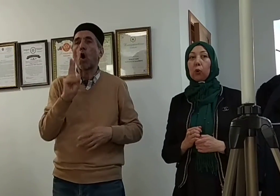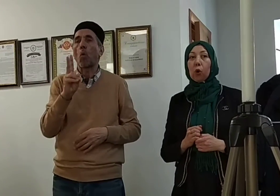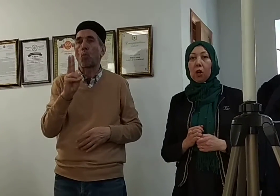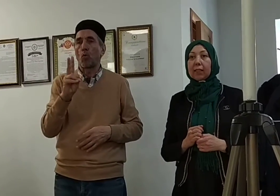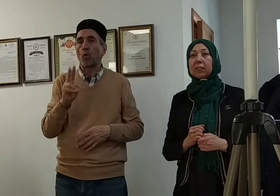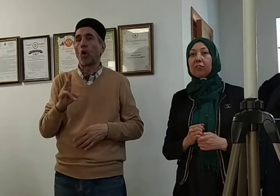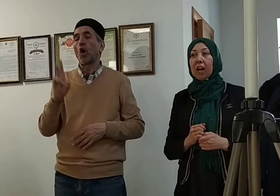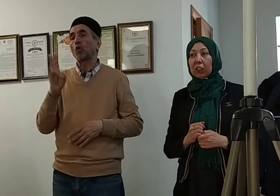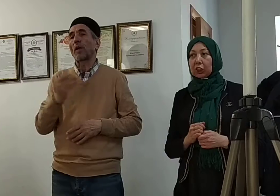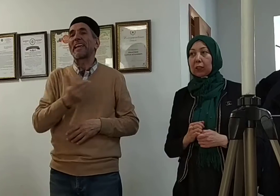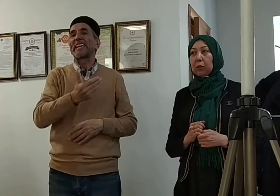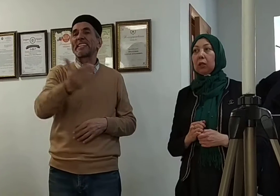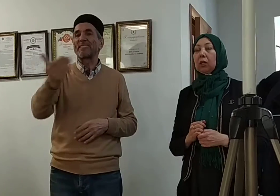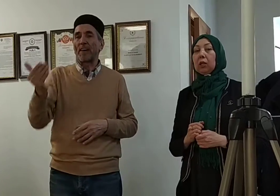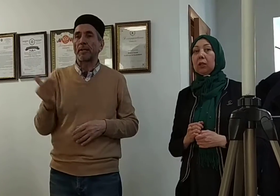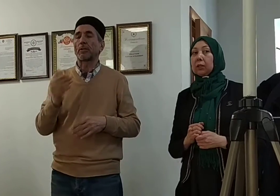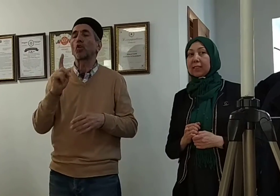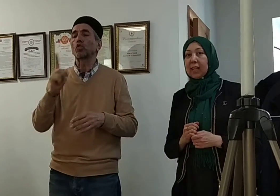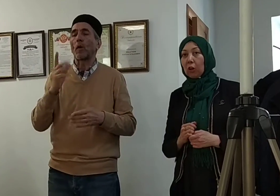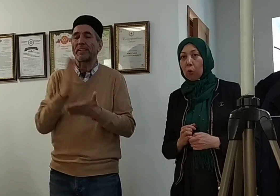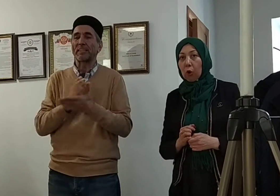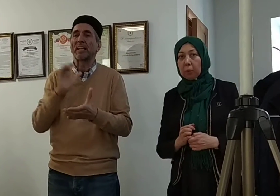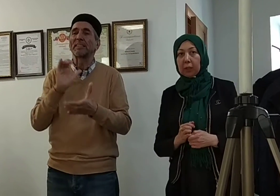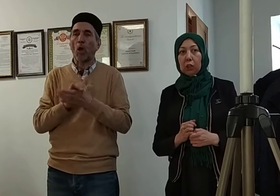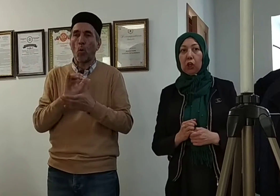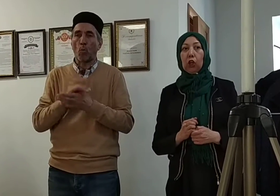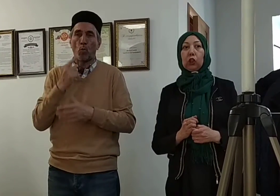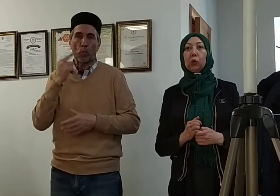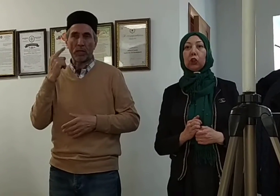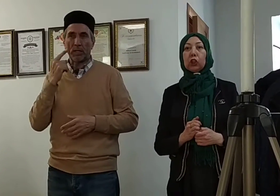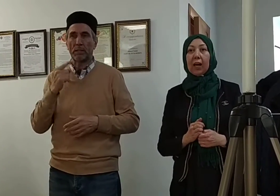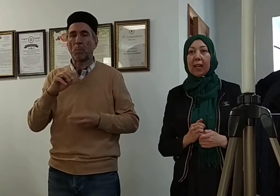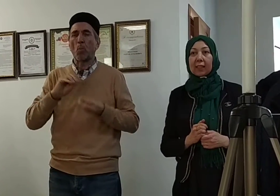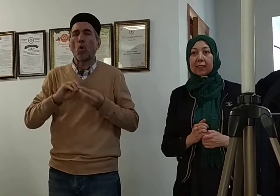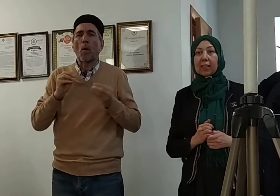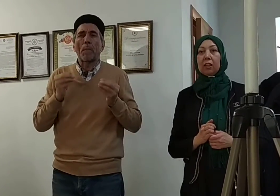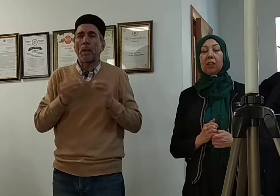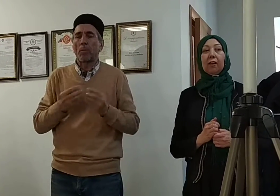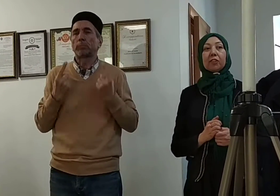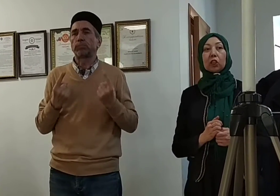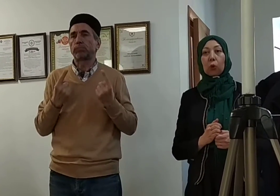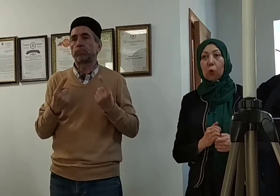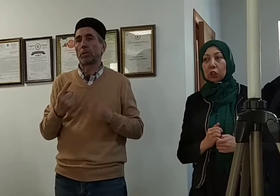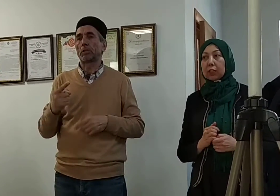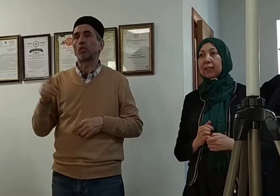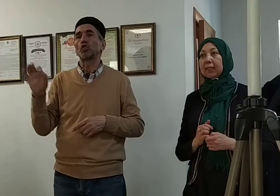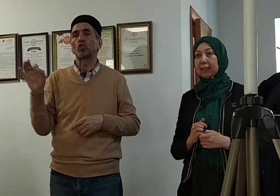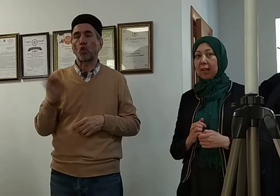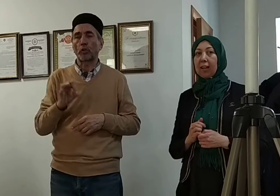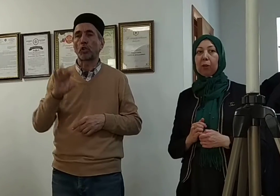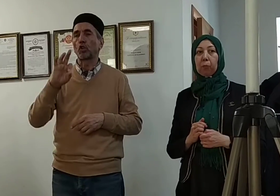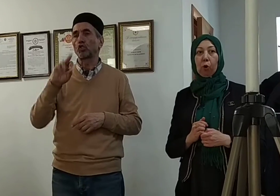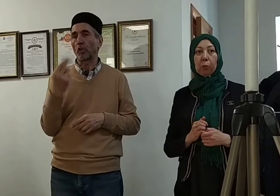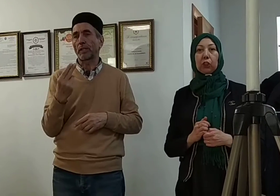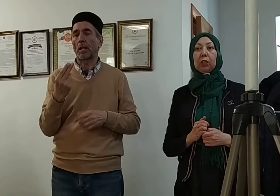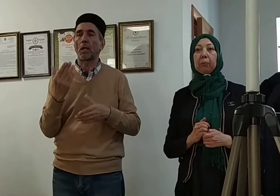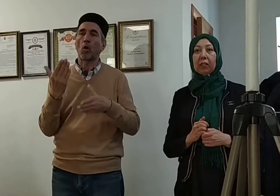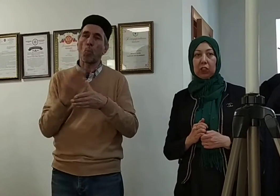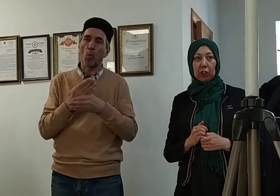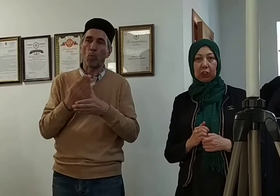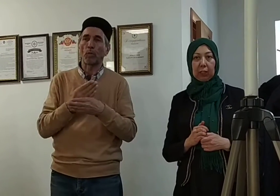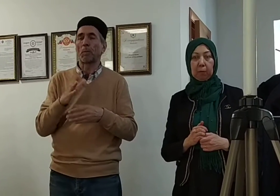помощь. Кто из ваших знакомых нуждается в срочной социальной